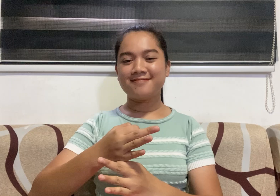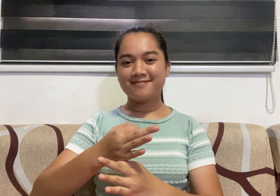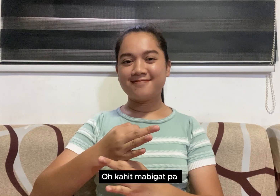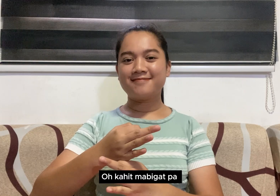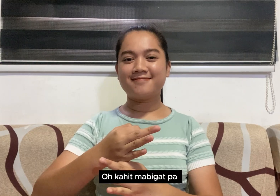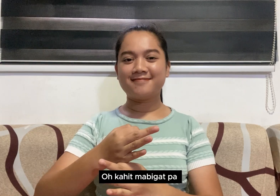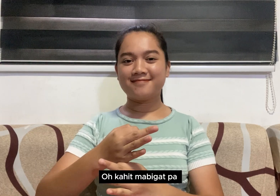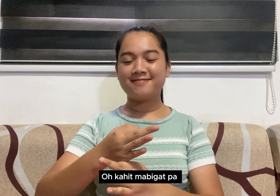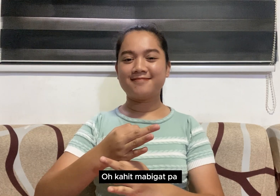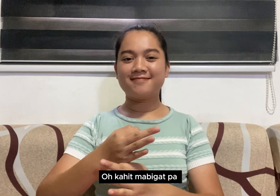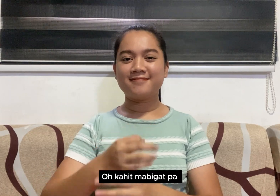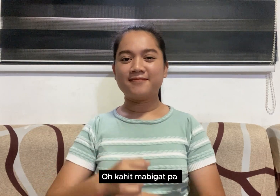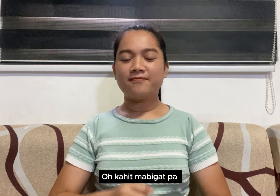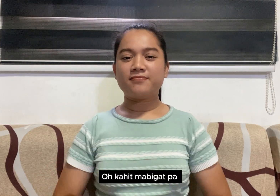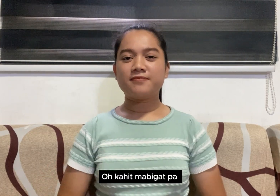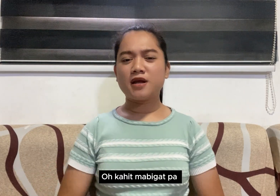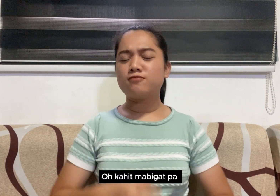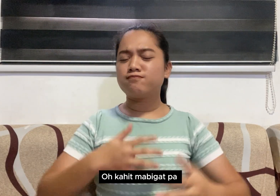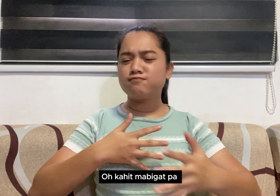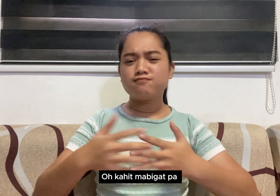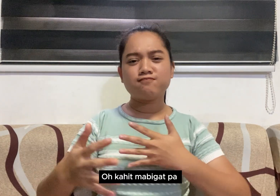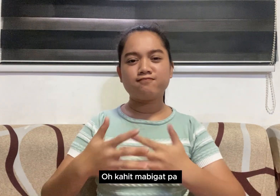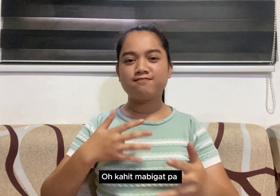O kahit mabigat pa,